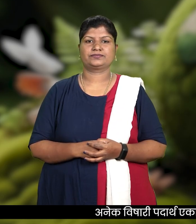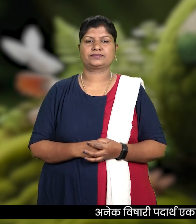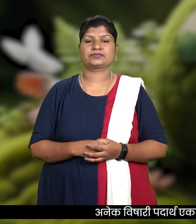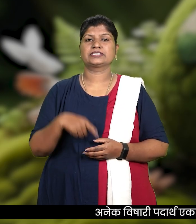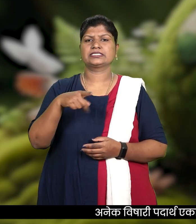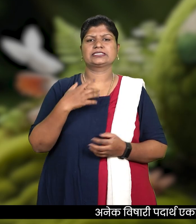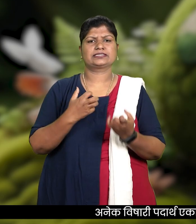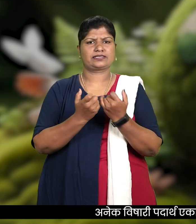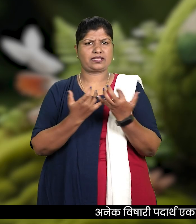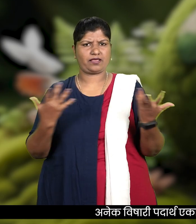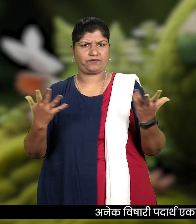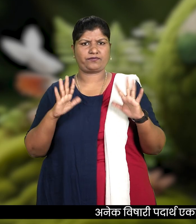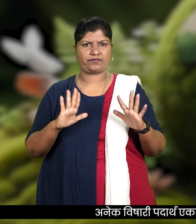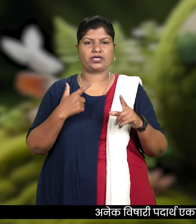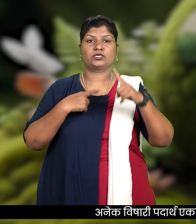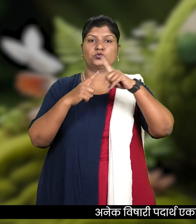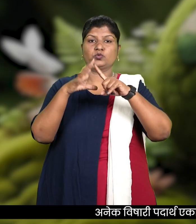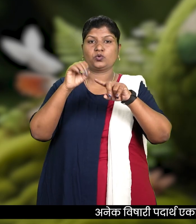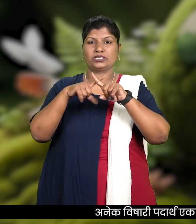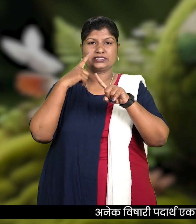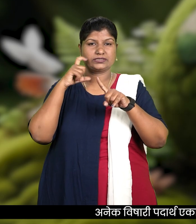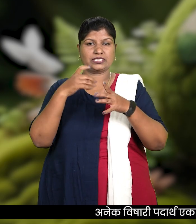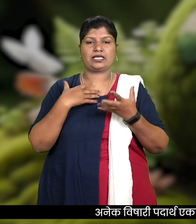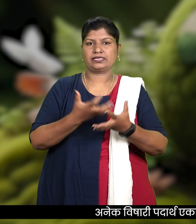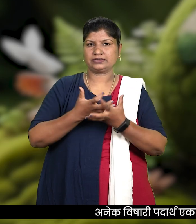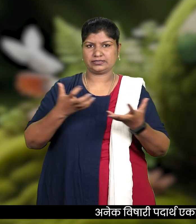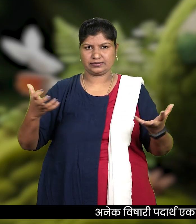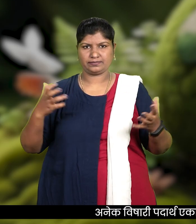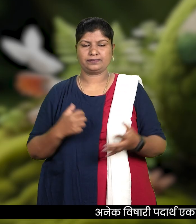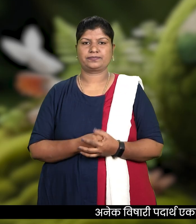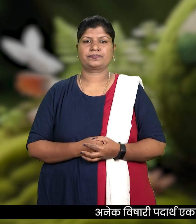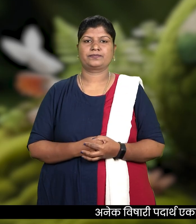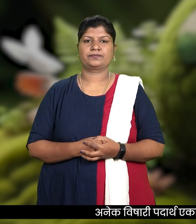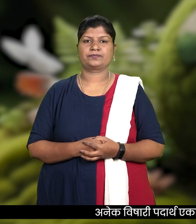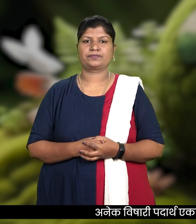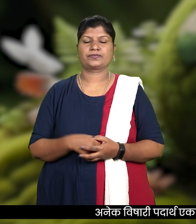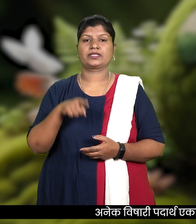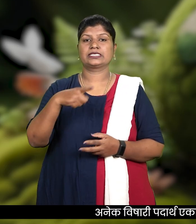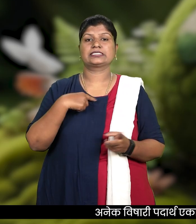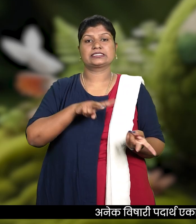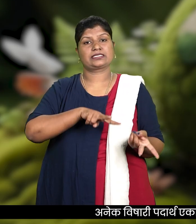अनेक विषारी पदार्थ एका ट्रॉफिक स्तरावरून दुसऱ्या स्तरावर हस्तांतरित केले जाऊ शकतात.